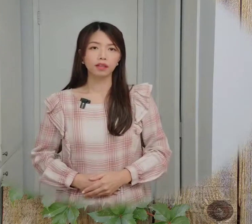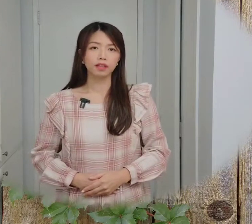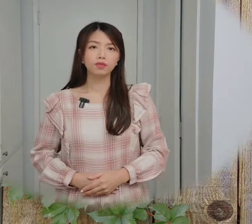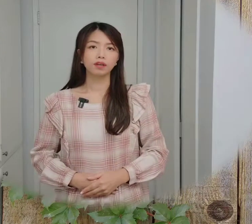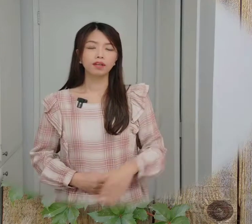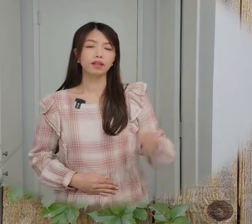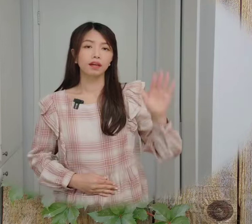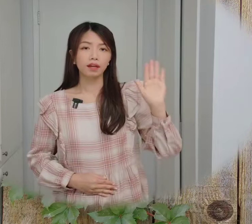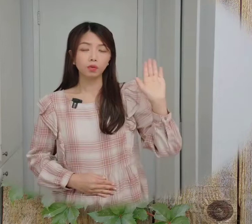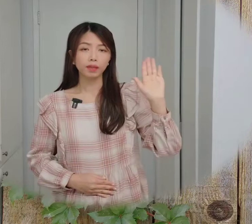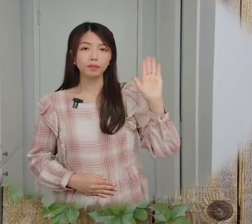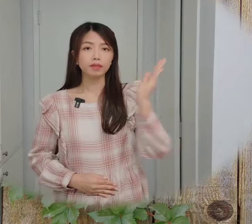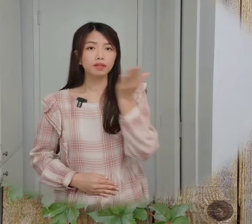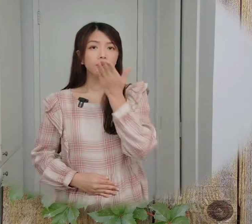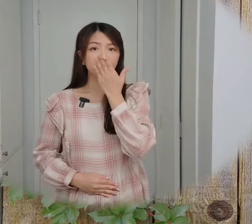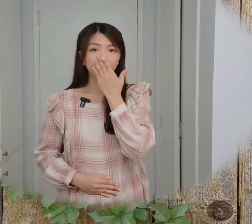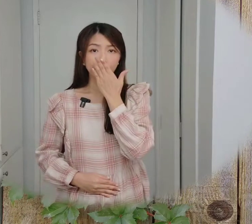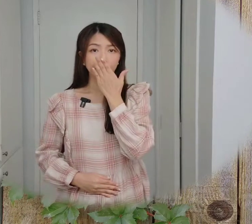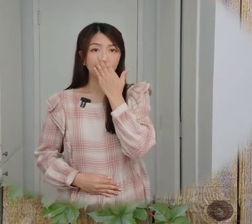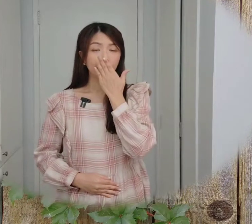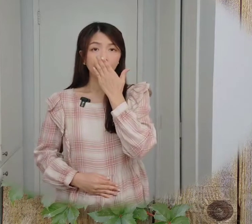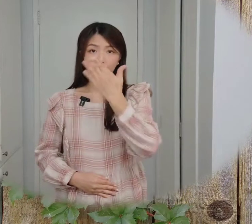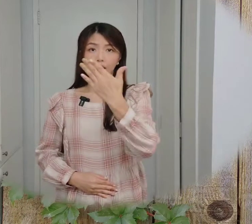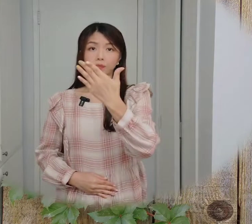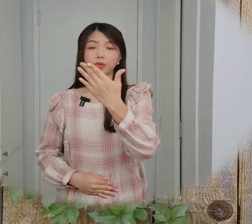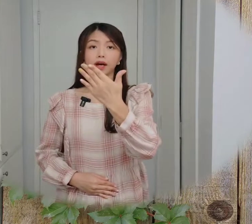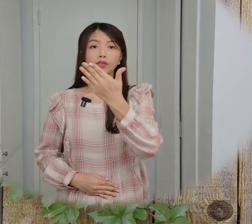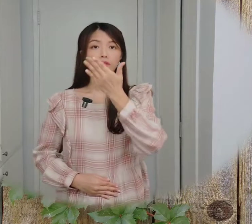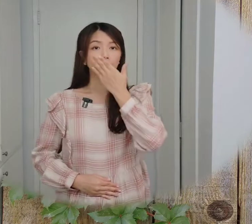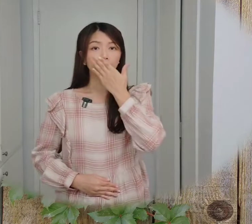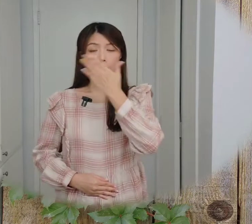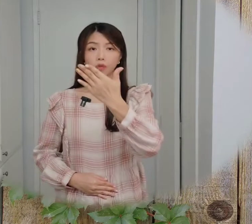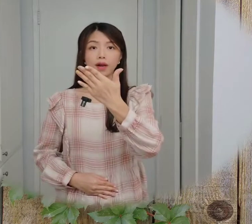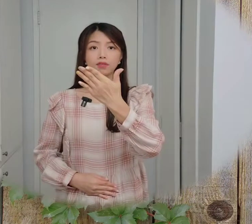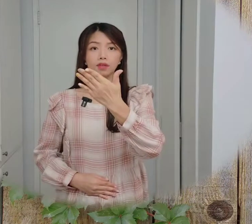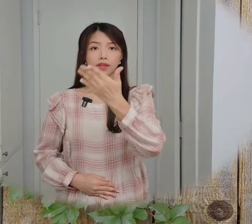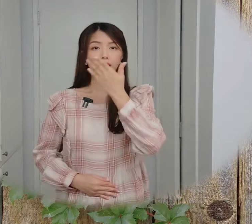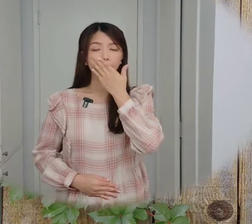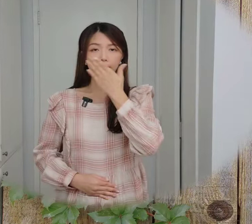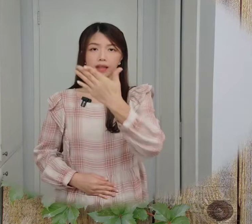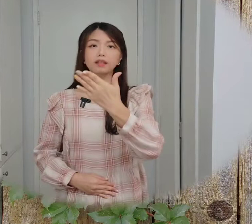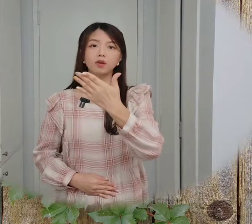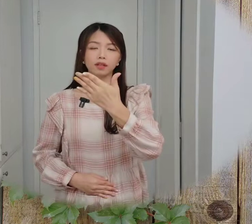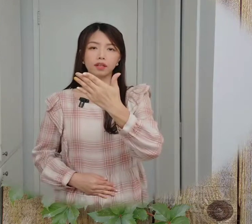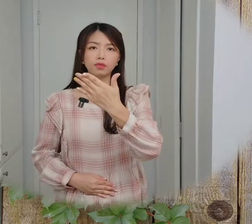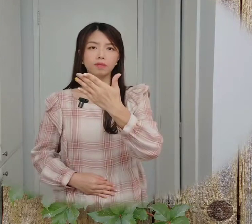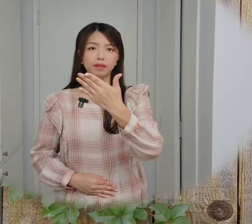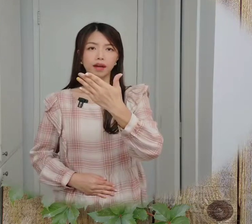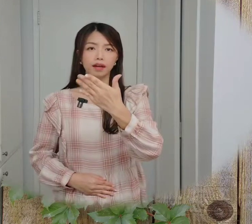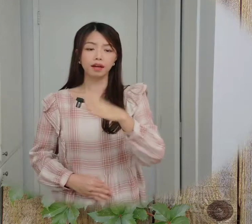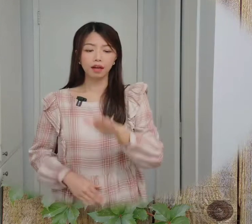가능성을 나타내는 수어는 손바닥 펴셔서 입 앞에 댔다가 앞으로 나가주시면 돼요. 뭐뭐 할 수 있다, 가능성을